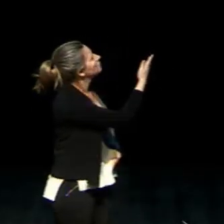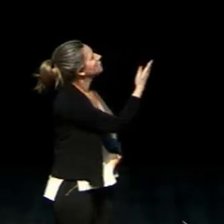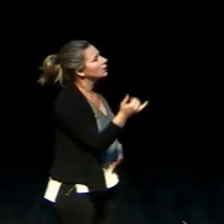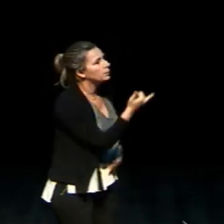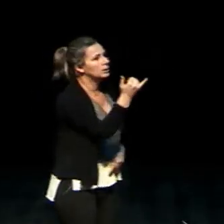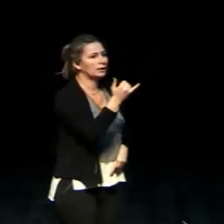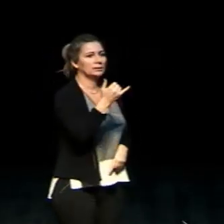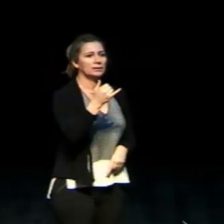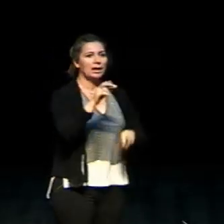variado.